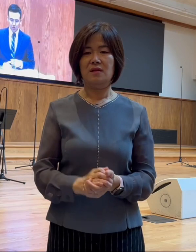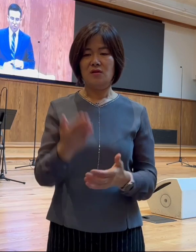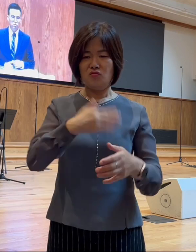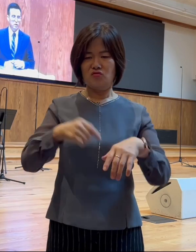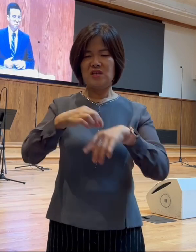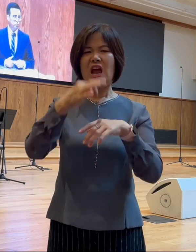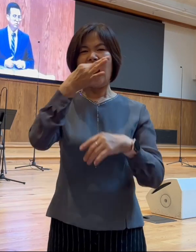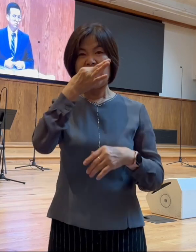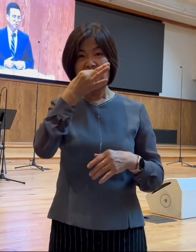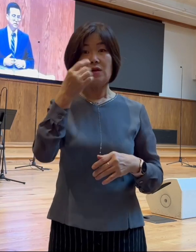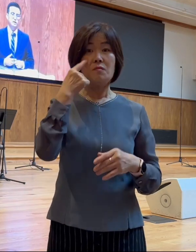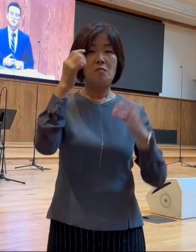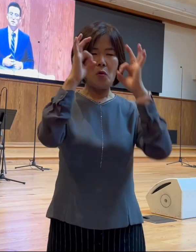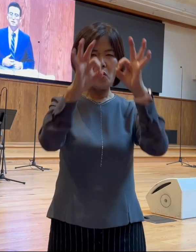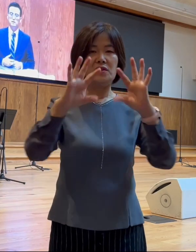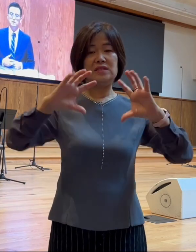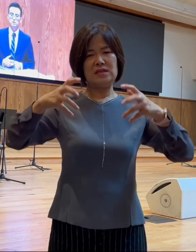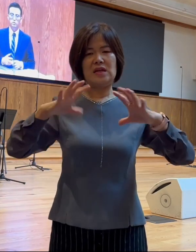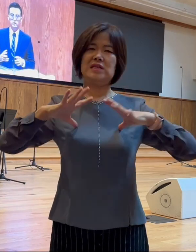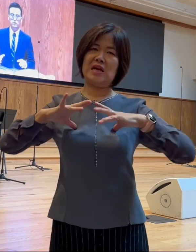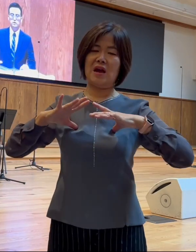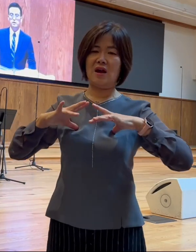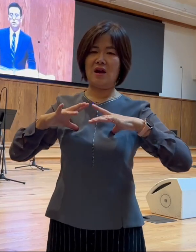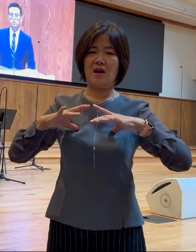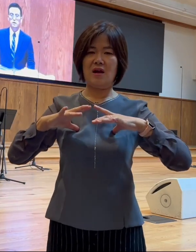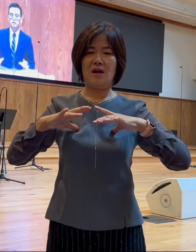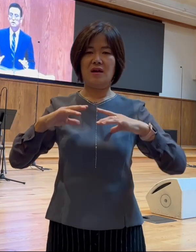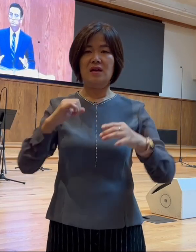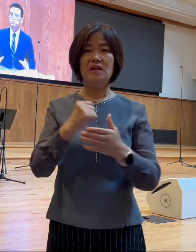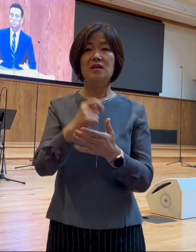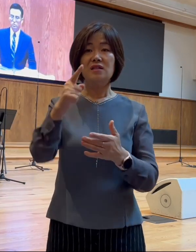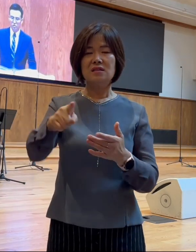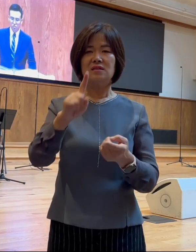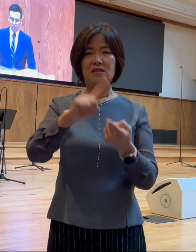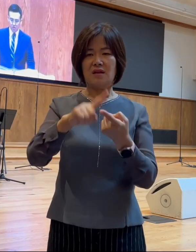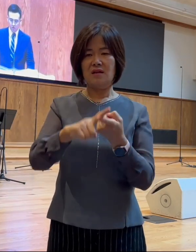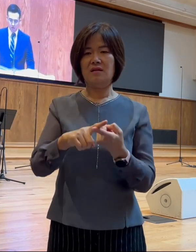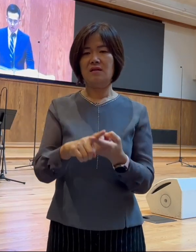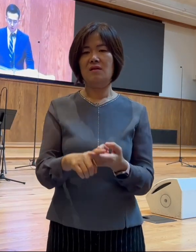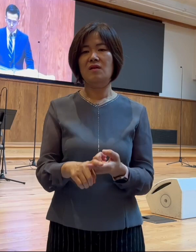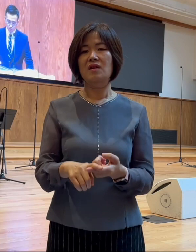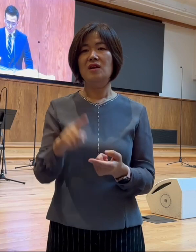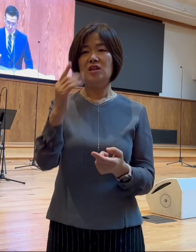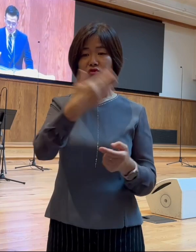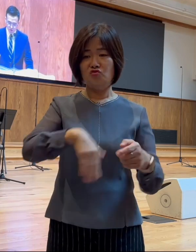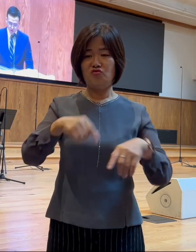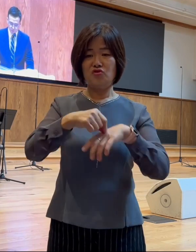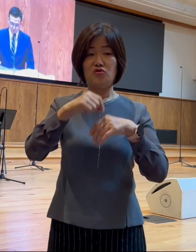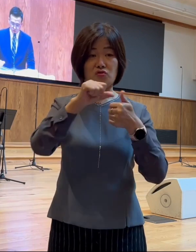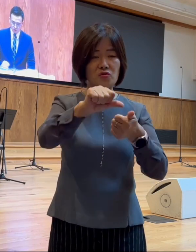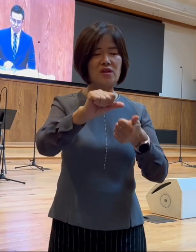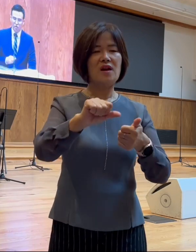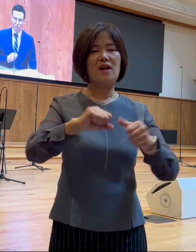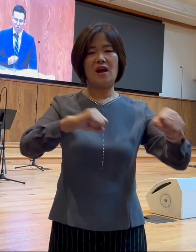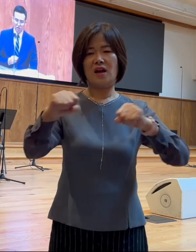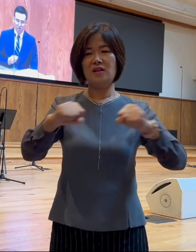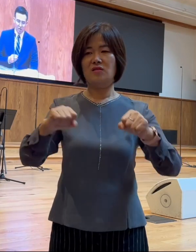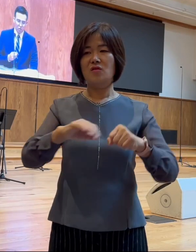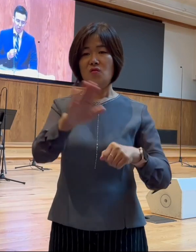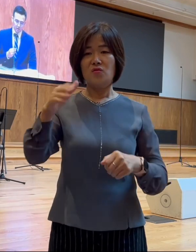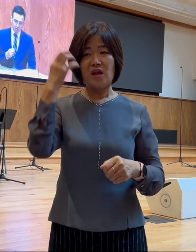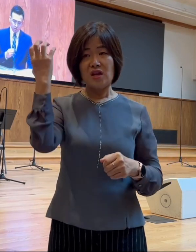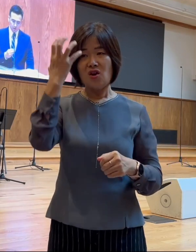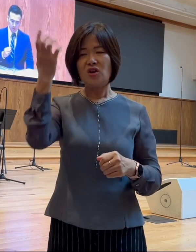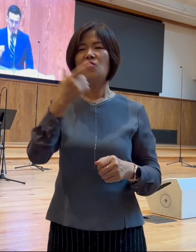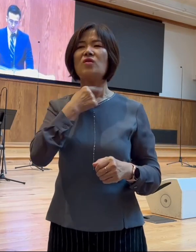육신의 정욕, 안목의 정욕, 이생의 자랑, 요한일서 2장에 나온 그 부분이죠. 근데 이 육을 쫓아 행하면, 즉 우리의 영이